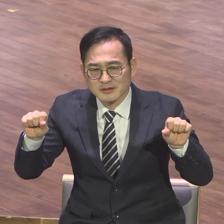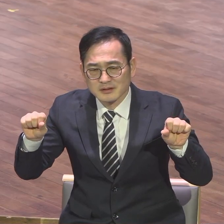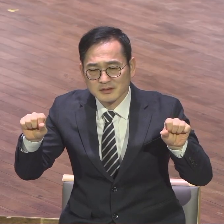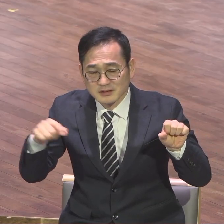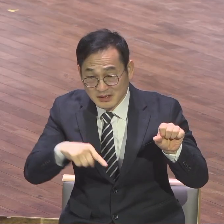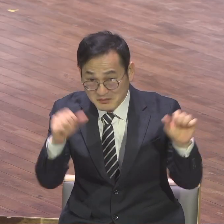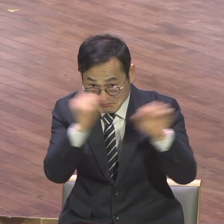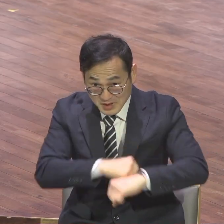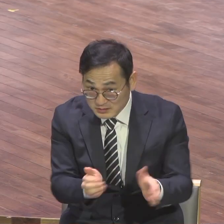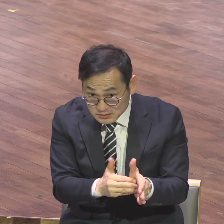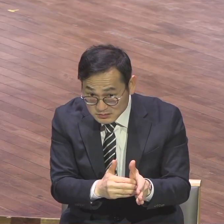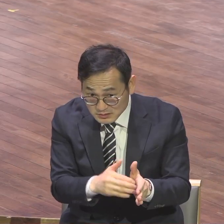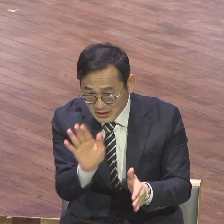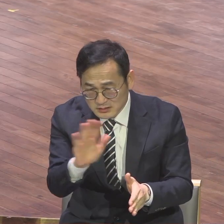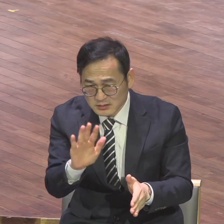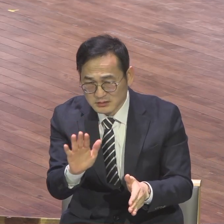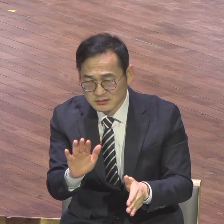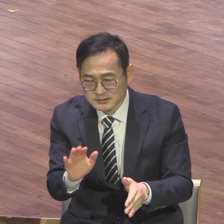것이 아니라